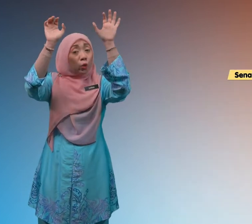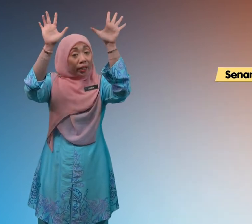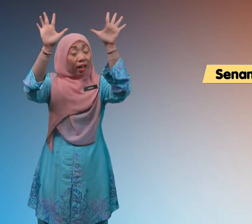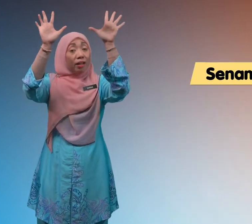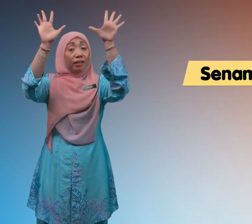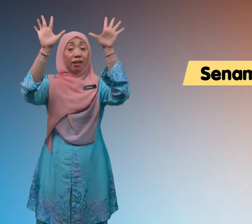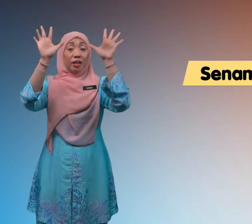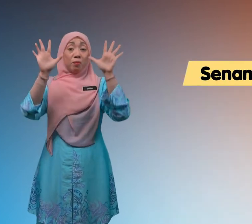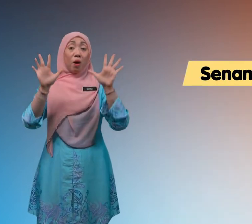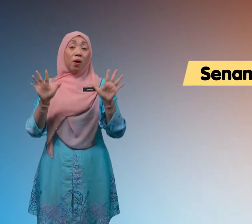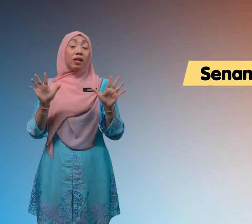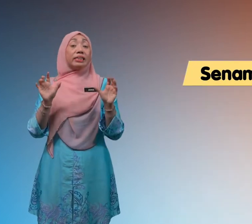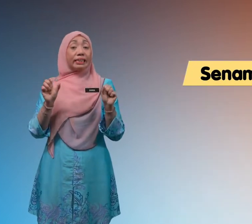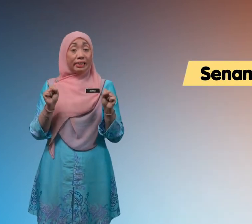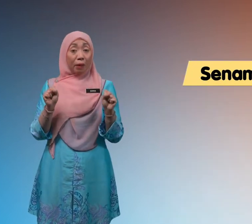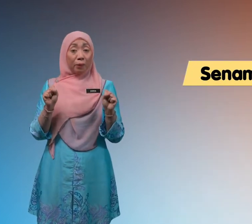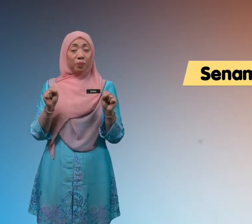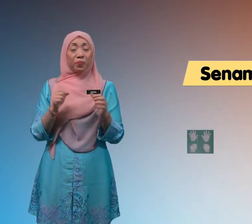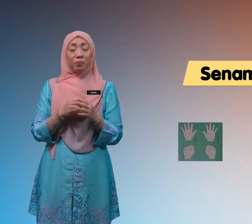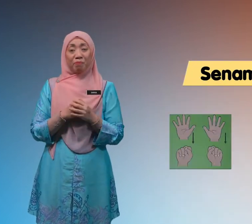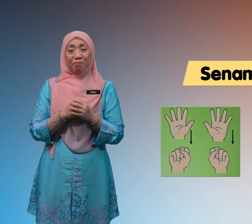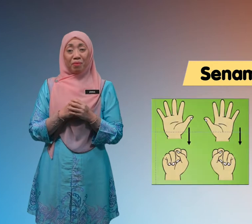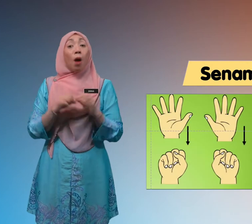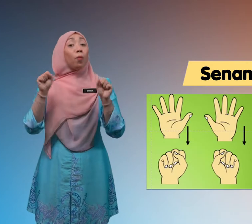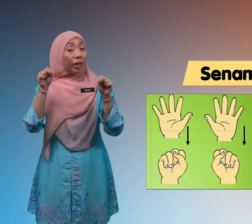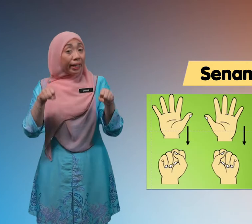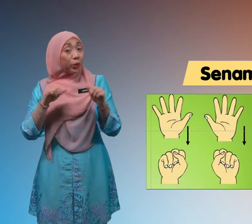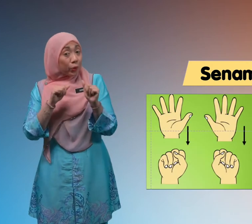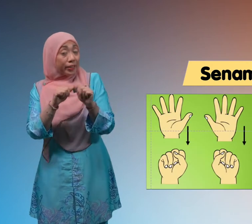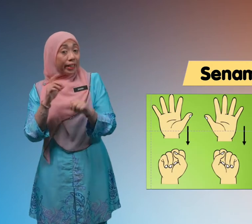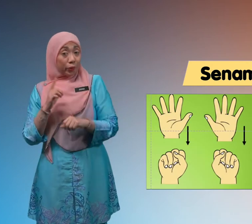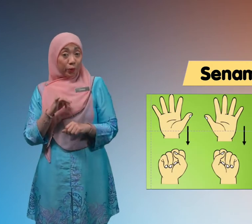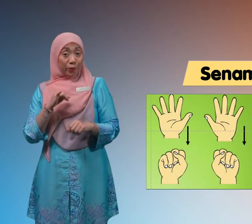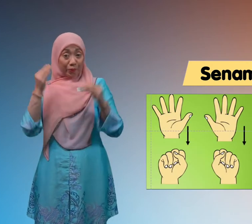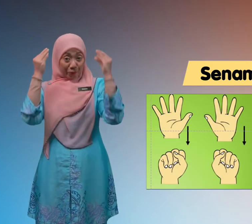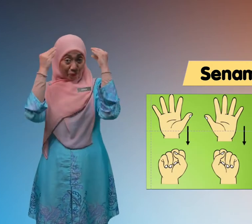Buka, gerak ke bawah, genggam. Boleh ikut cikgu?